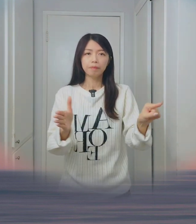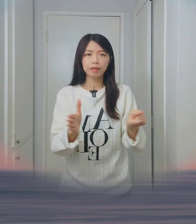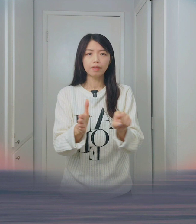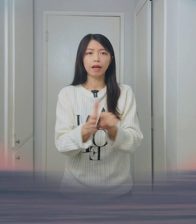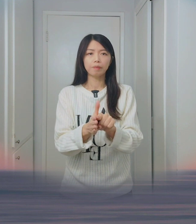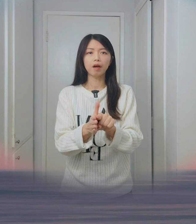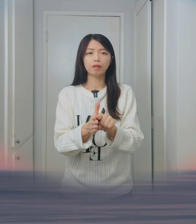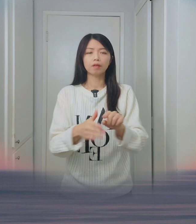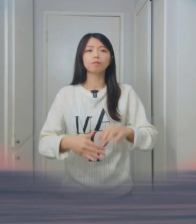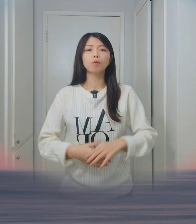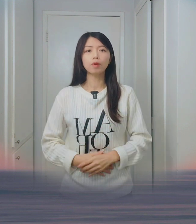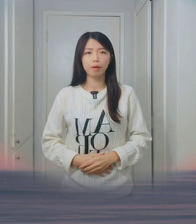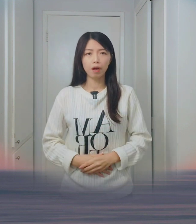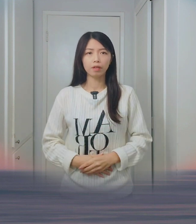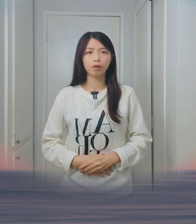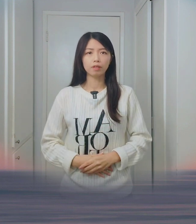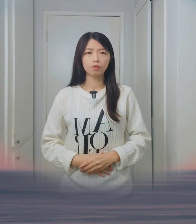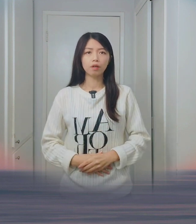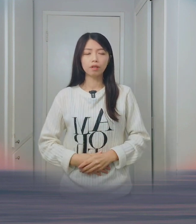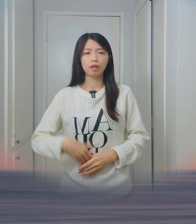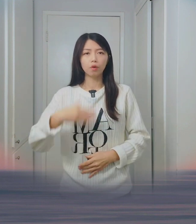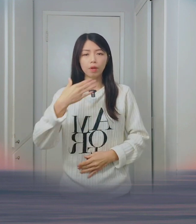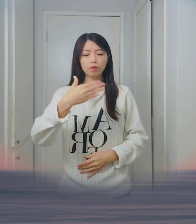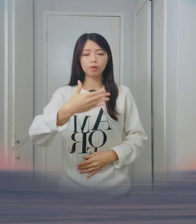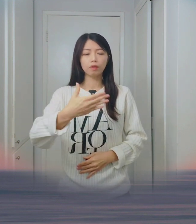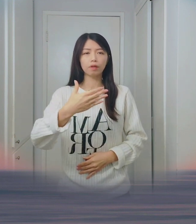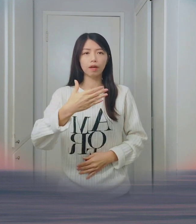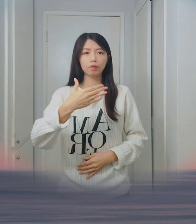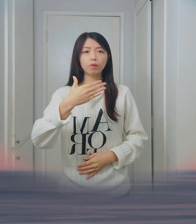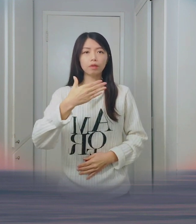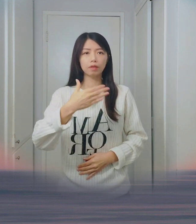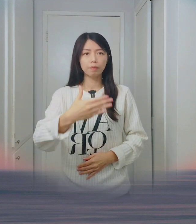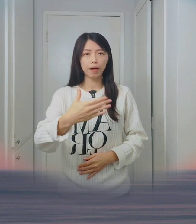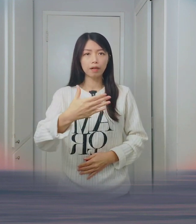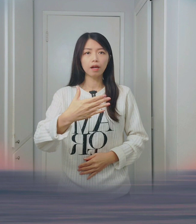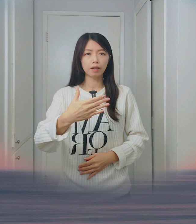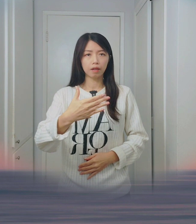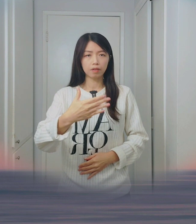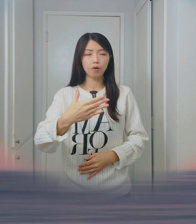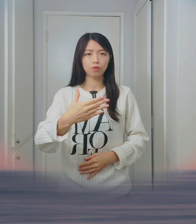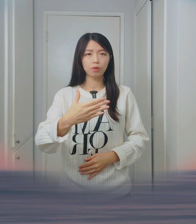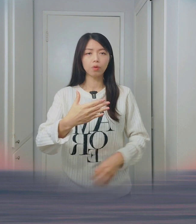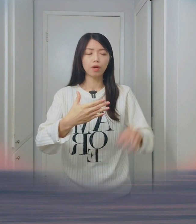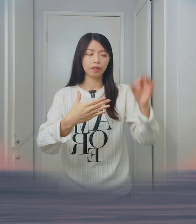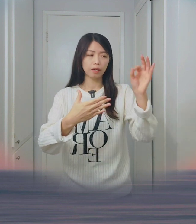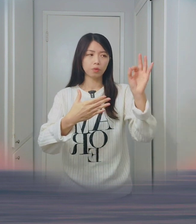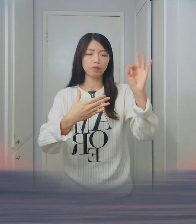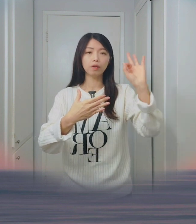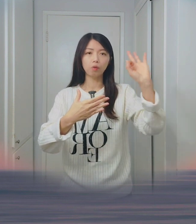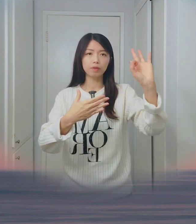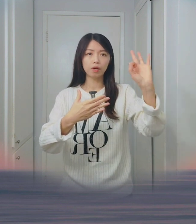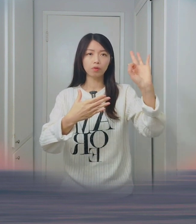믿다. 믿는다면 모모라면 이런 뜻의 수어는 왼손은 이렇게 손등이 밖을 향하게 이렇게 세워주시고